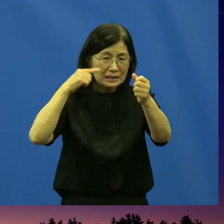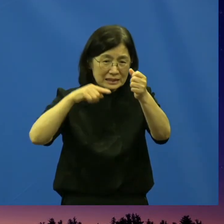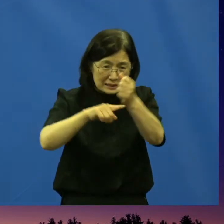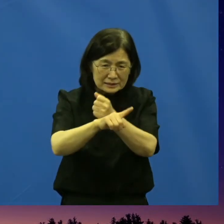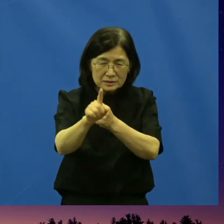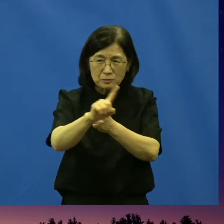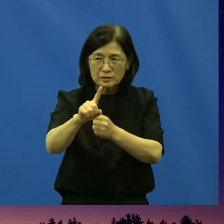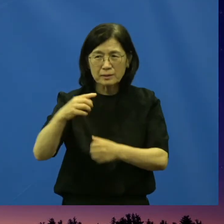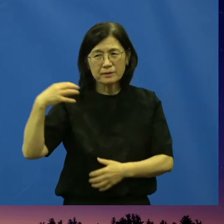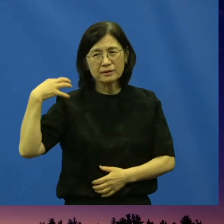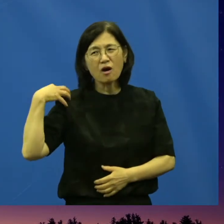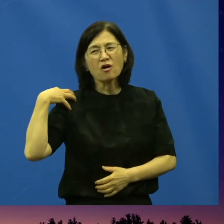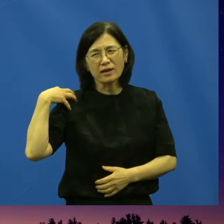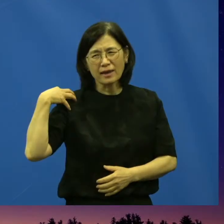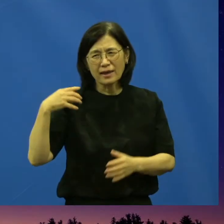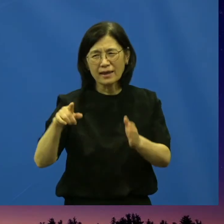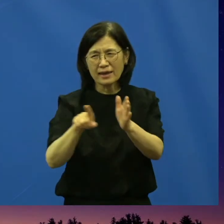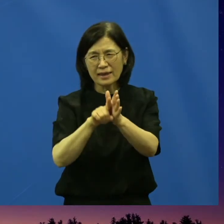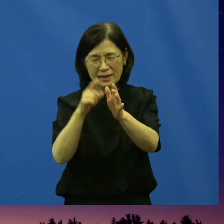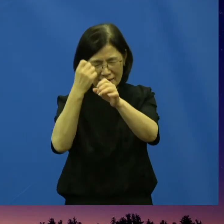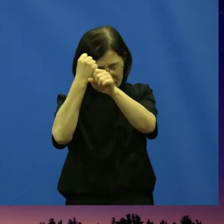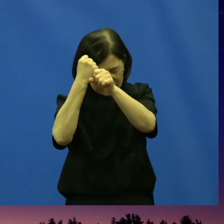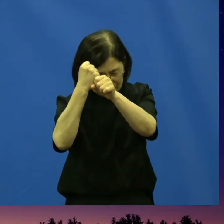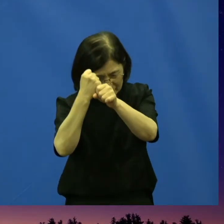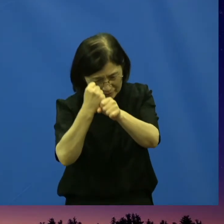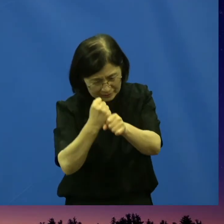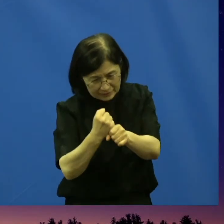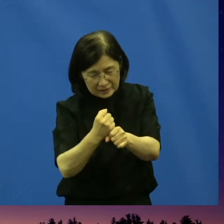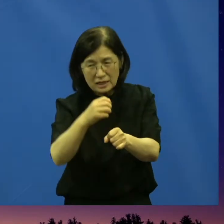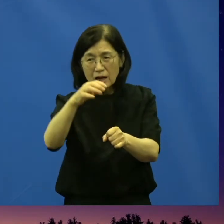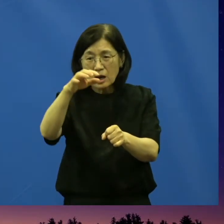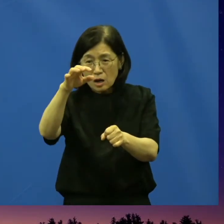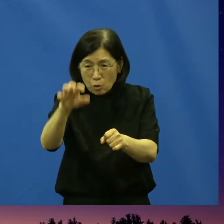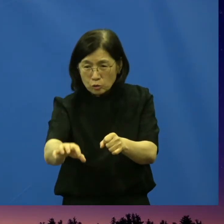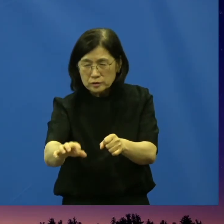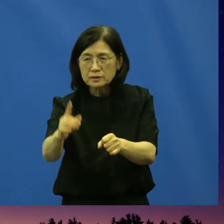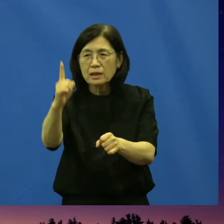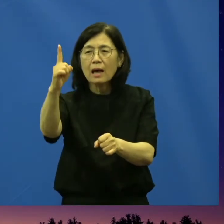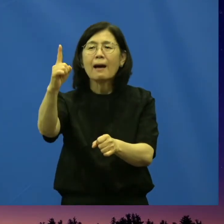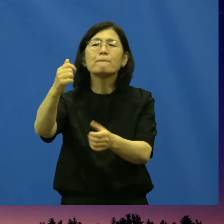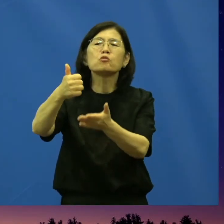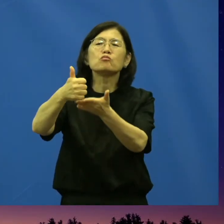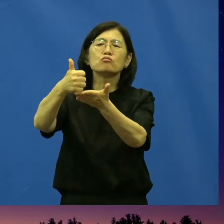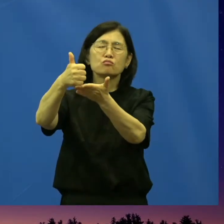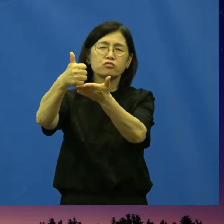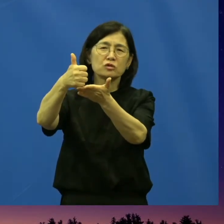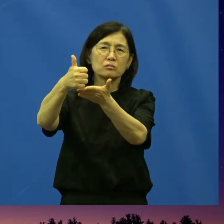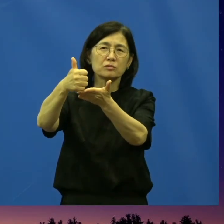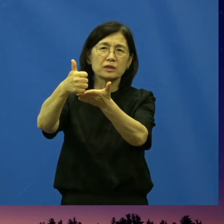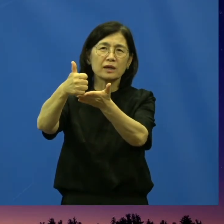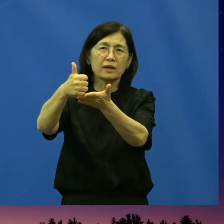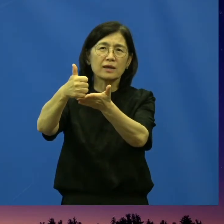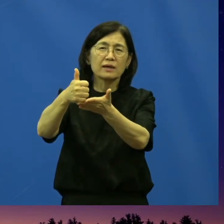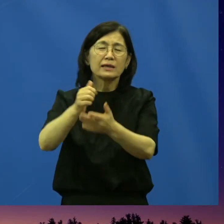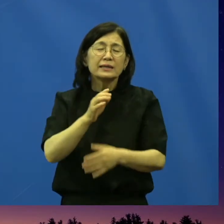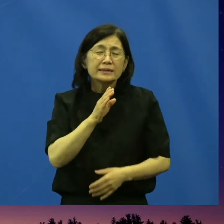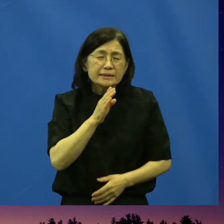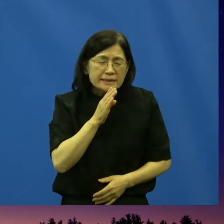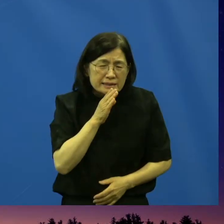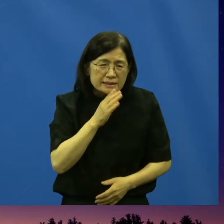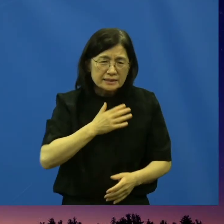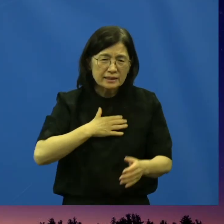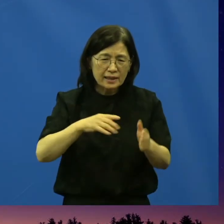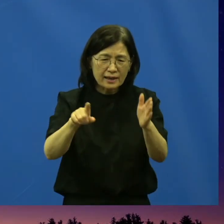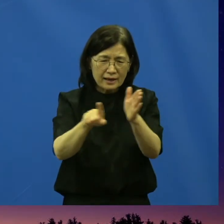기댄다라고는 의미. 진짜 우리가 기댈 수 있는 분이 누구냐? 한 분밖에 없다는 거예요. 기억하세요, 여러분. 진짜 기댈 분은 한